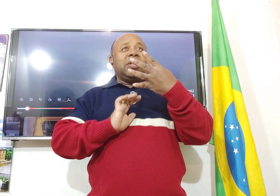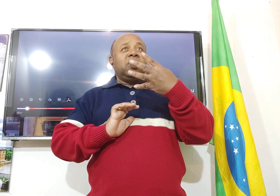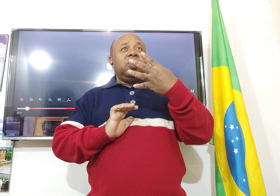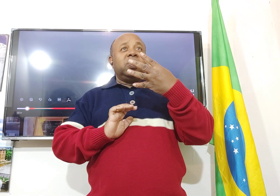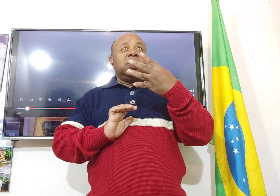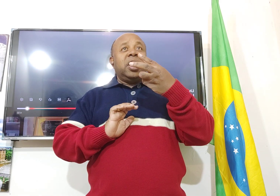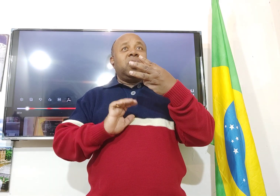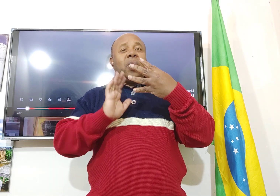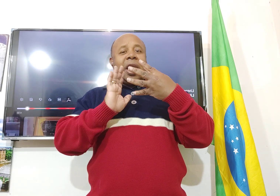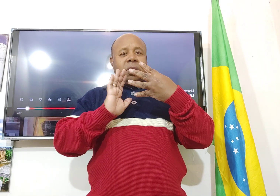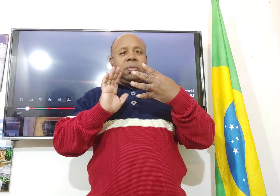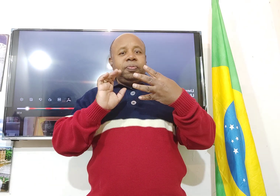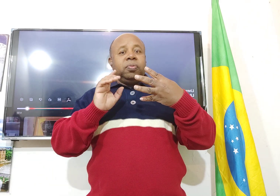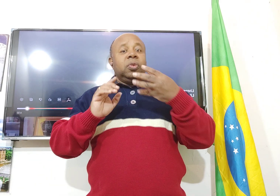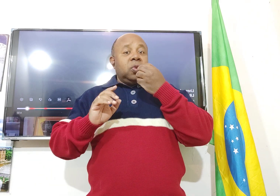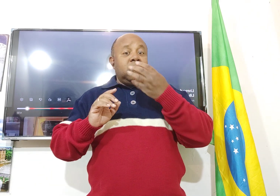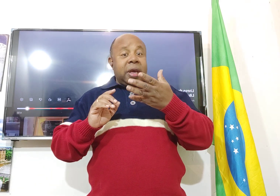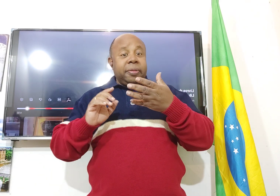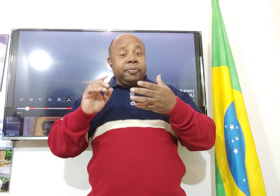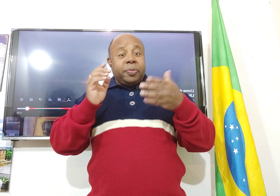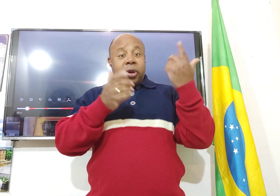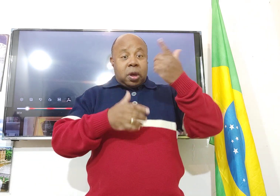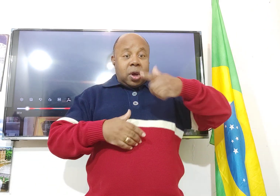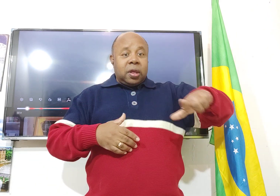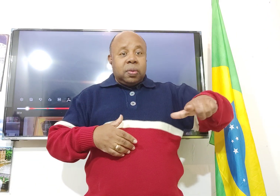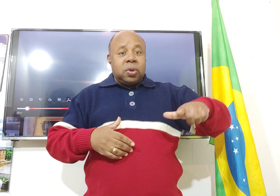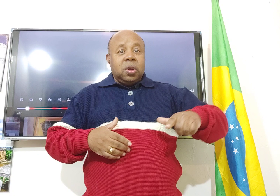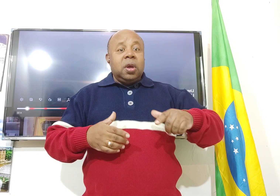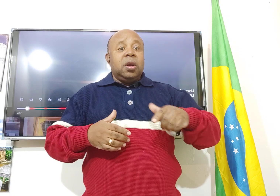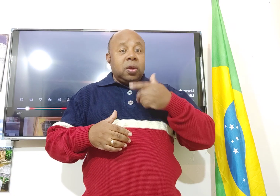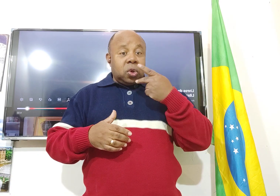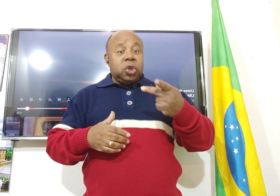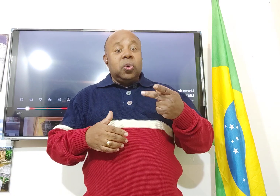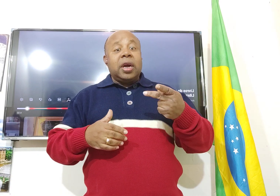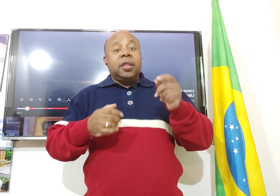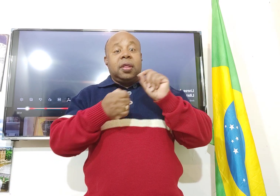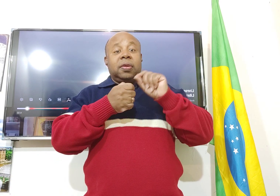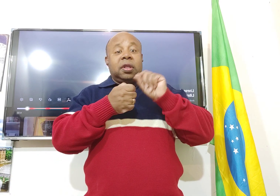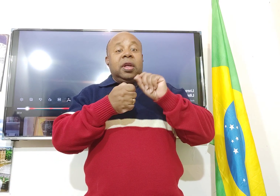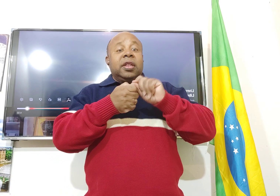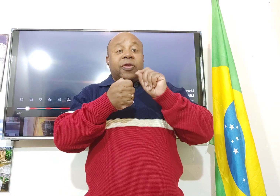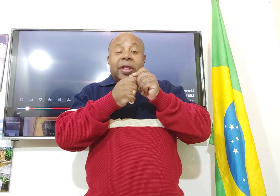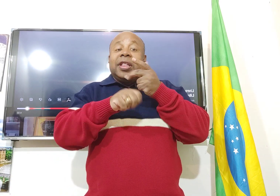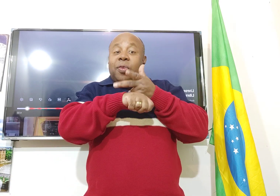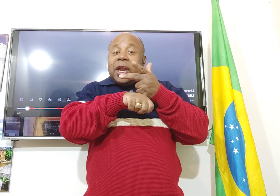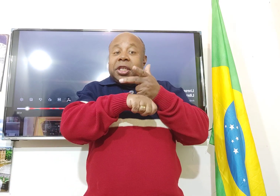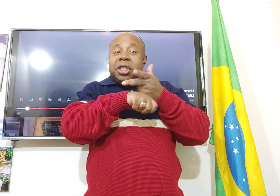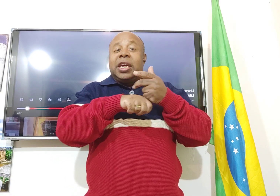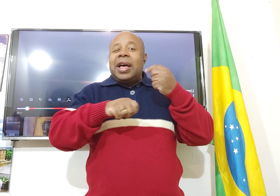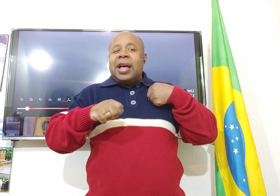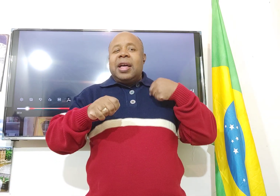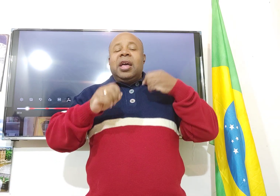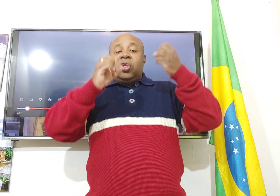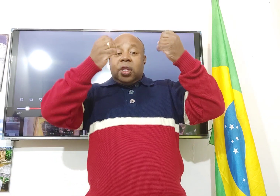4, 3 ou 4. Tudo bem? Depois agora nós vamos continuar. O que vocês vão ter que fazer? Dá uma olhadinha lá. Estou dando